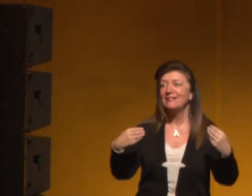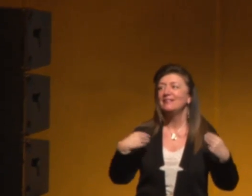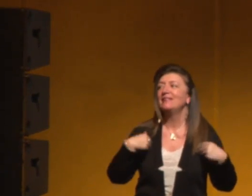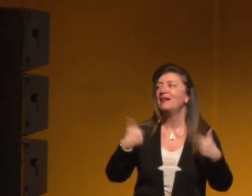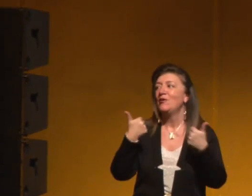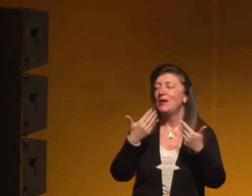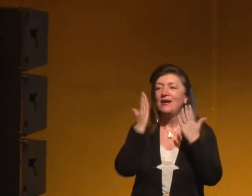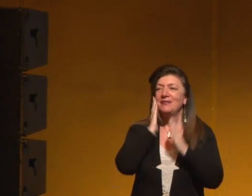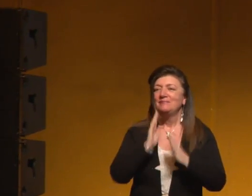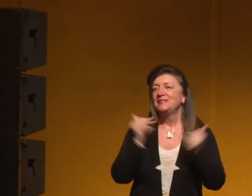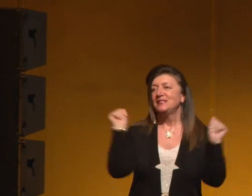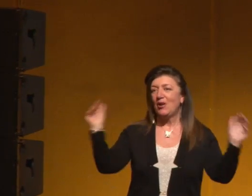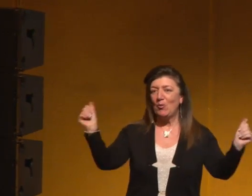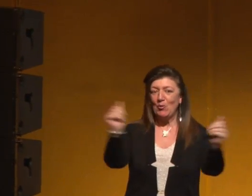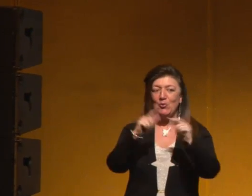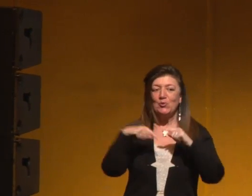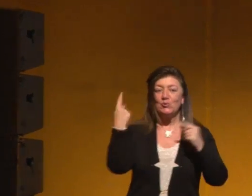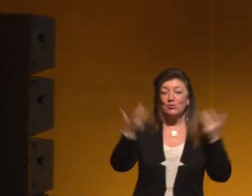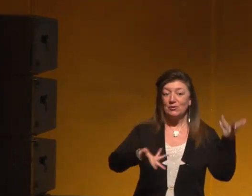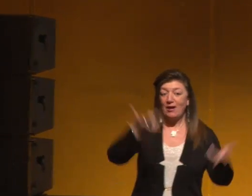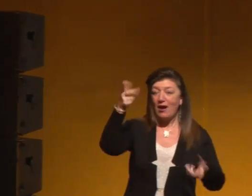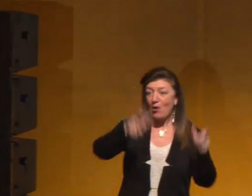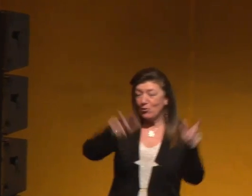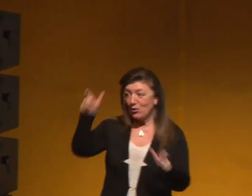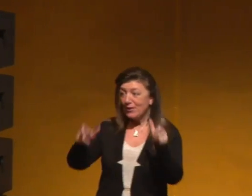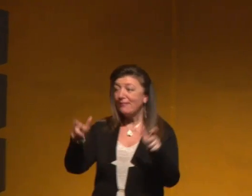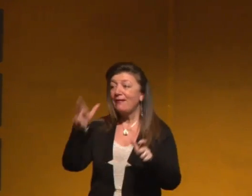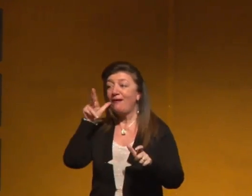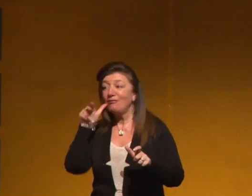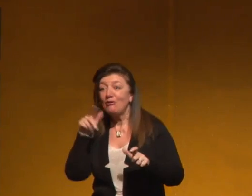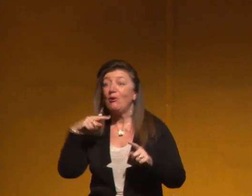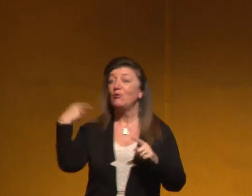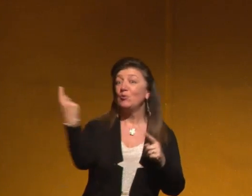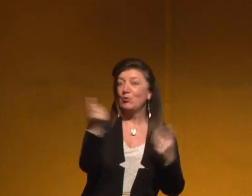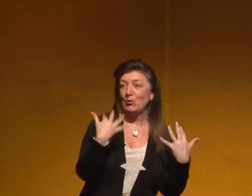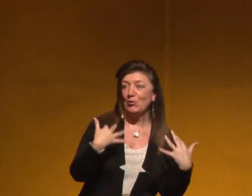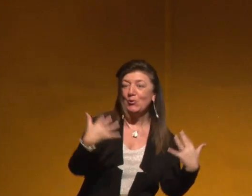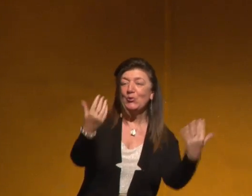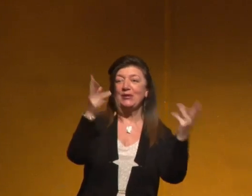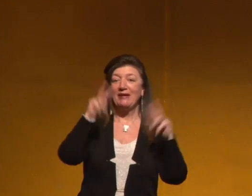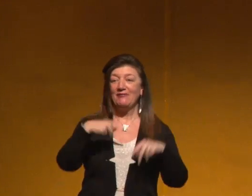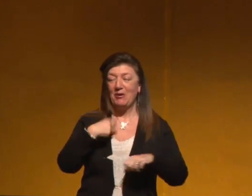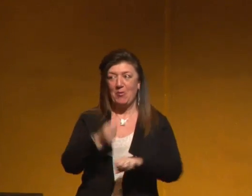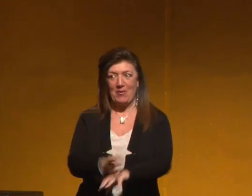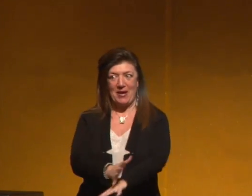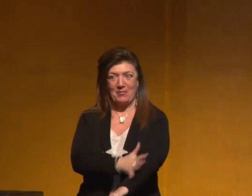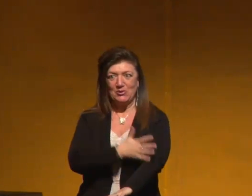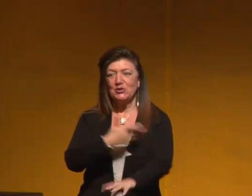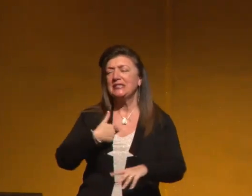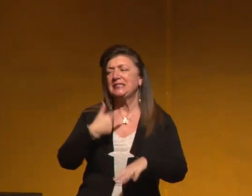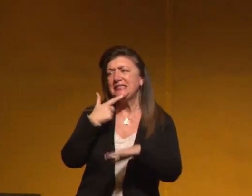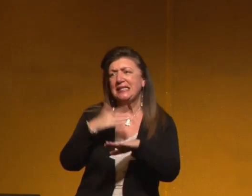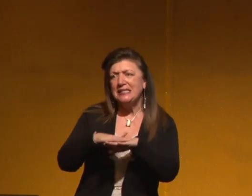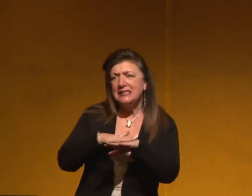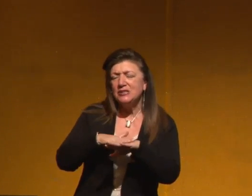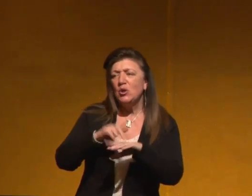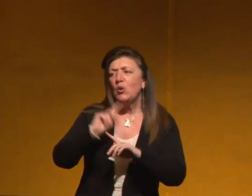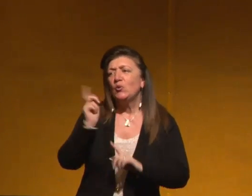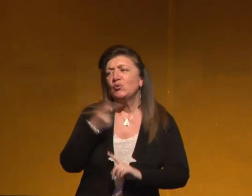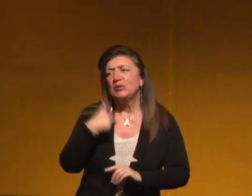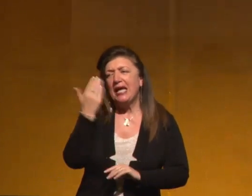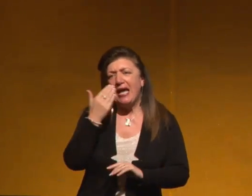a tutte le autorità alle signore a tutti voi sono emozionato e mi scuso perdonerete tutti gli errori